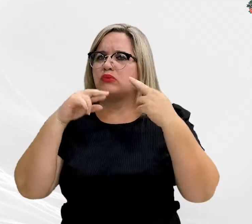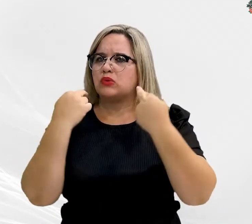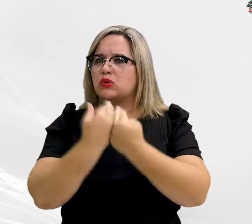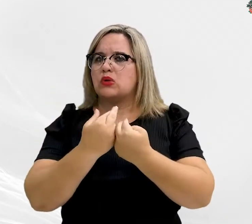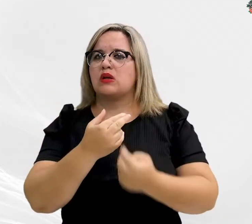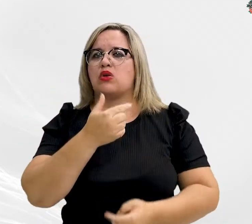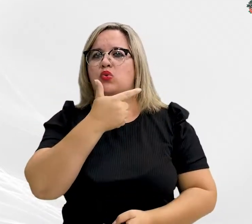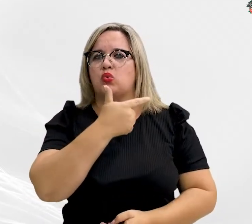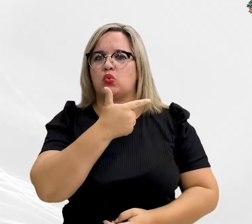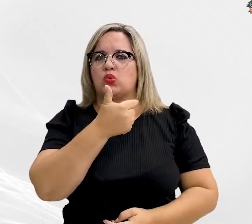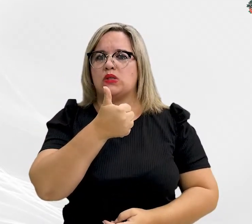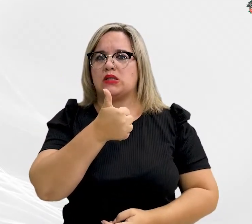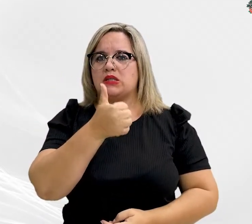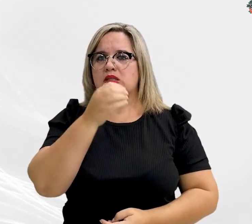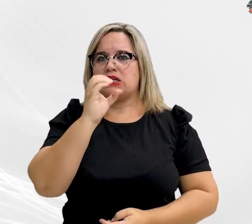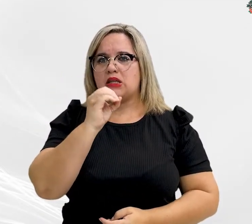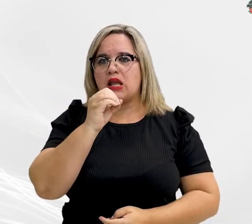integrantes da instituição